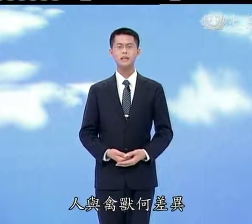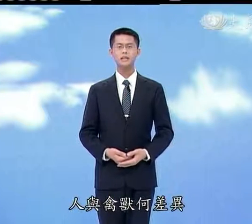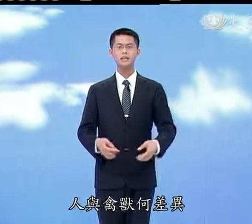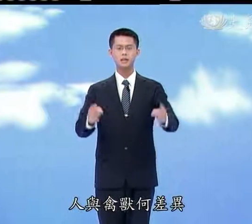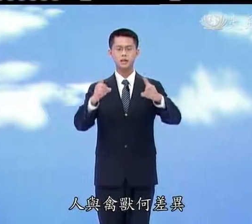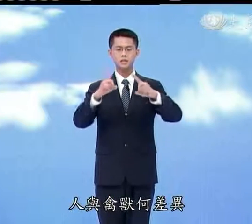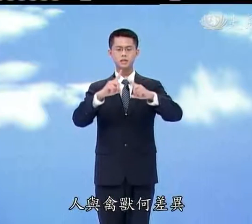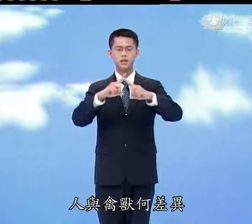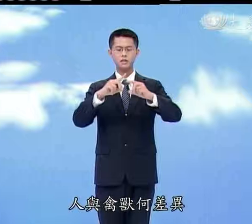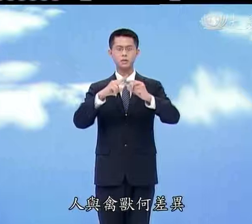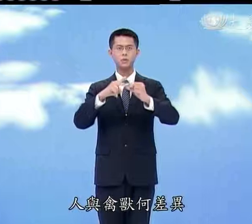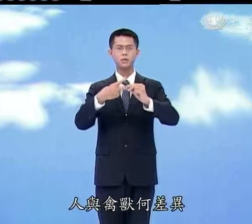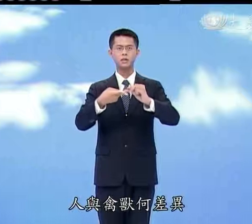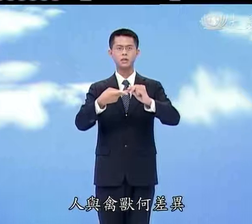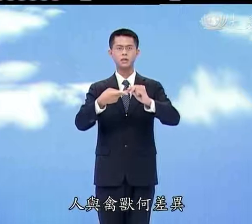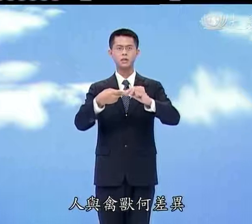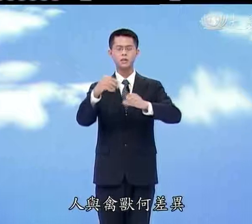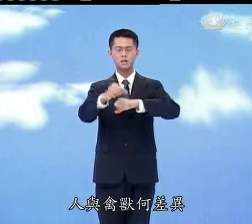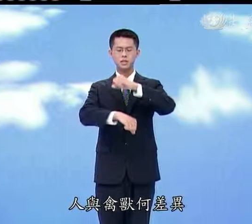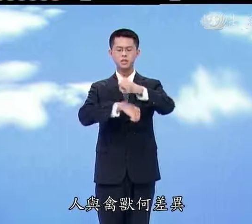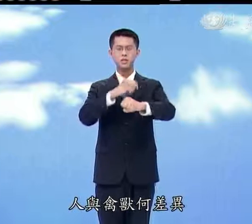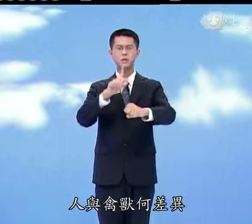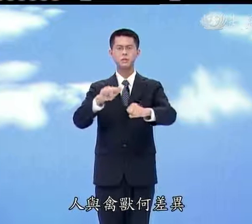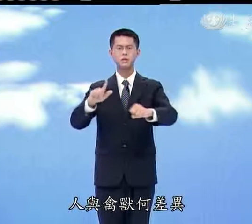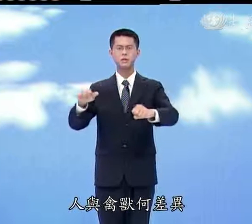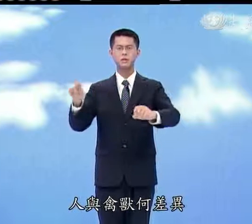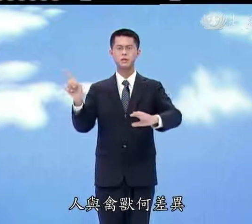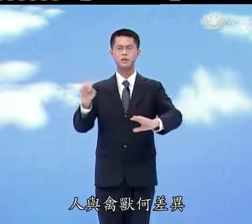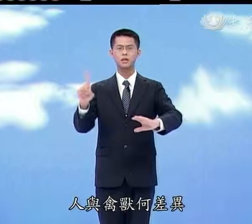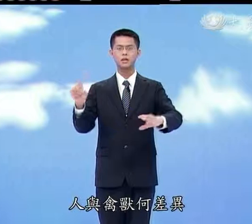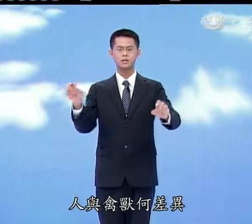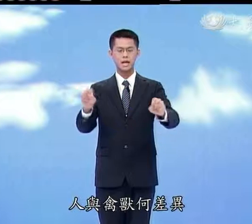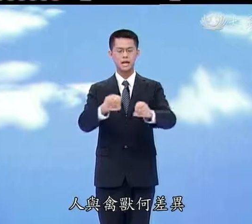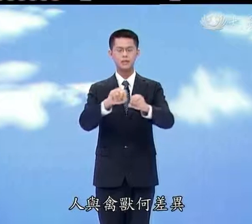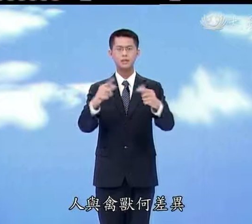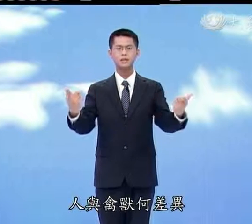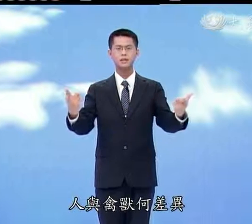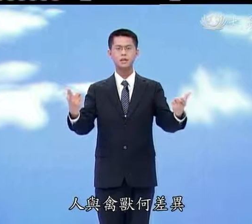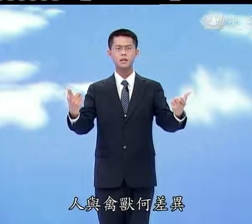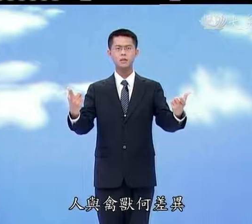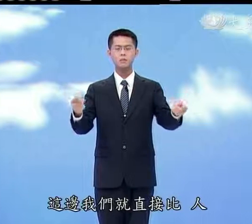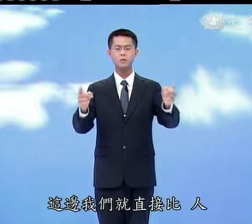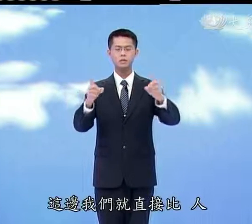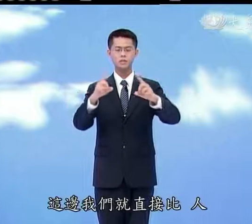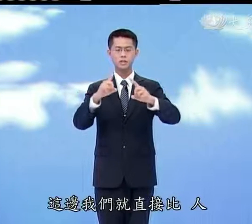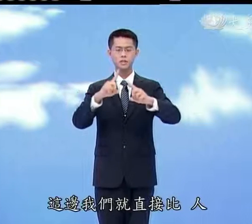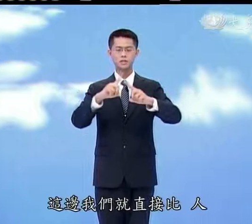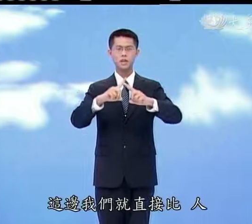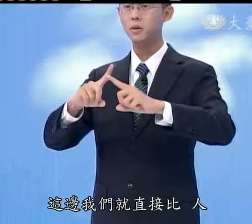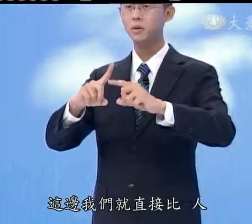异？人与禽兽和差异，这边我们就直接比人语